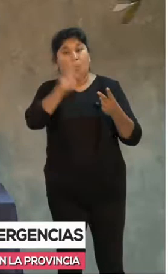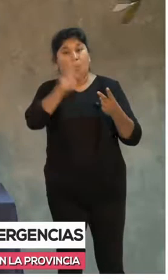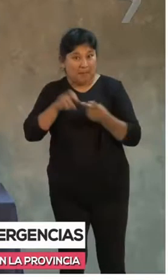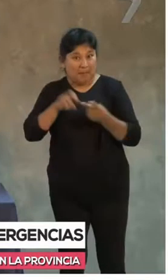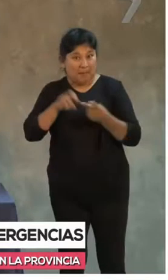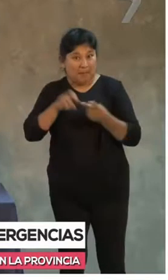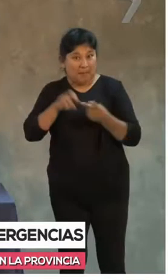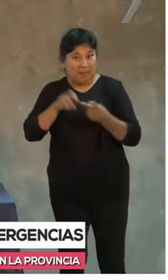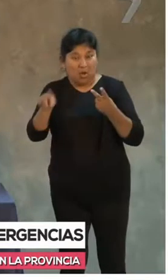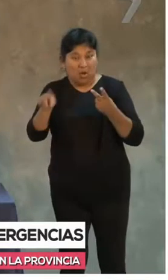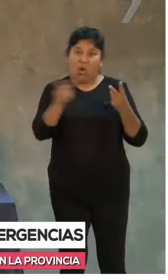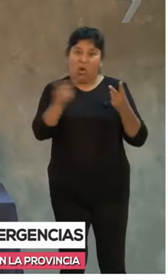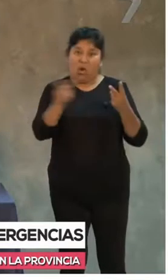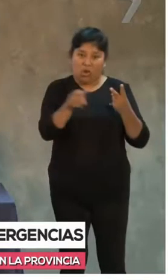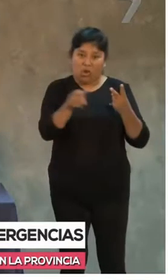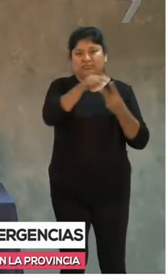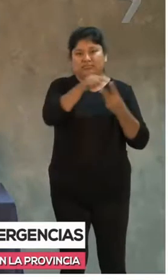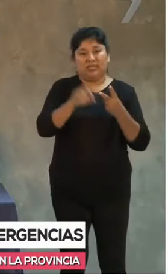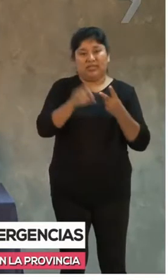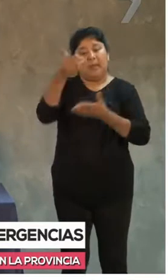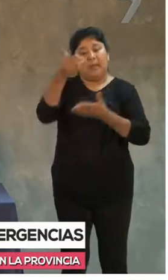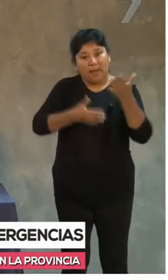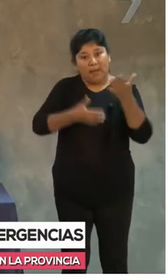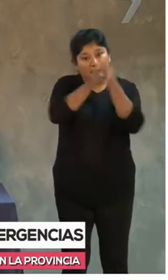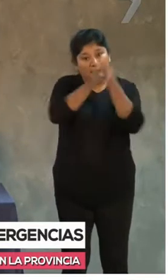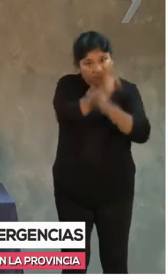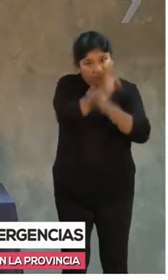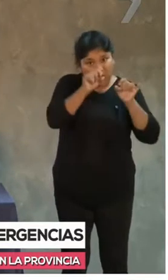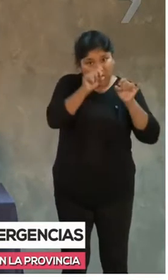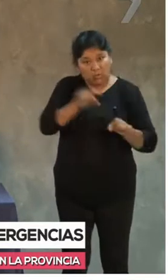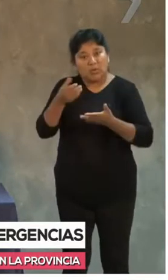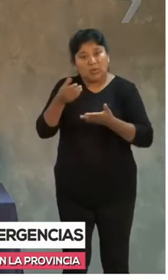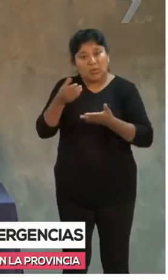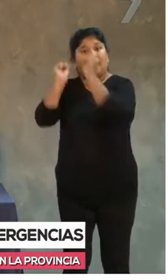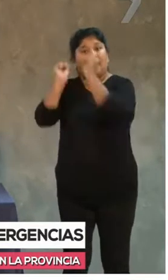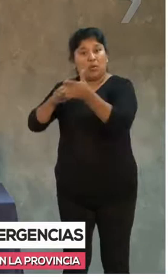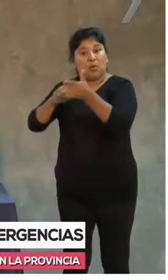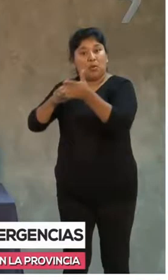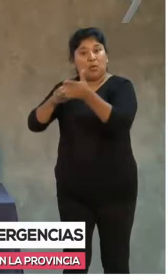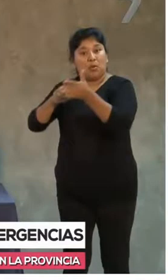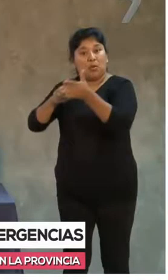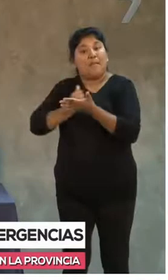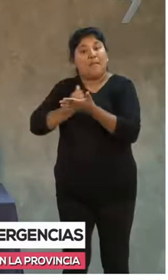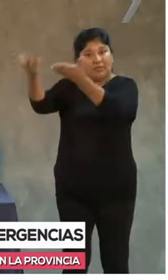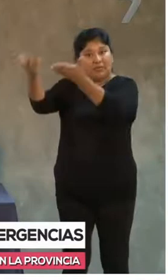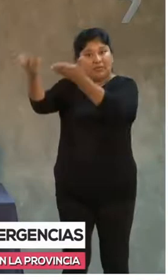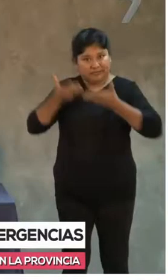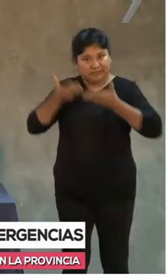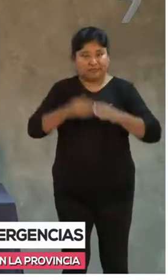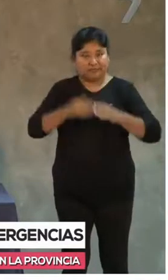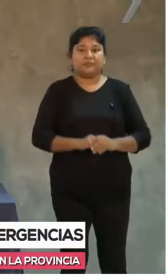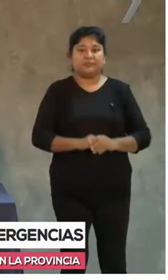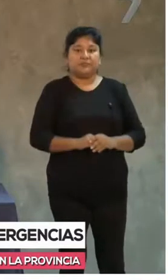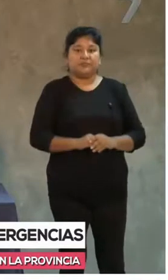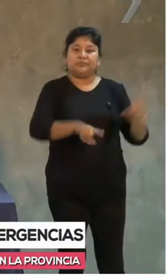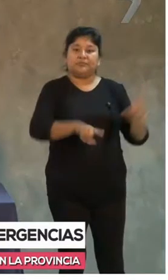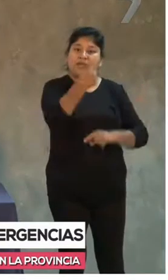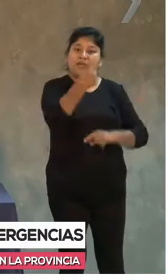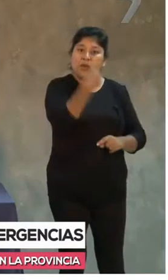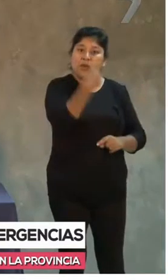en evaluación en Instituto Malbrán. Pregunta del Canal 2 de Jujuy: ¿cuánto es el presupuesto que está asignado a la provincia